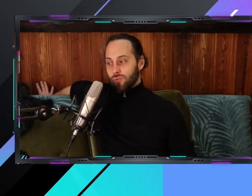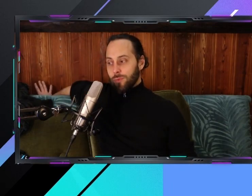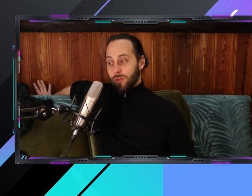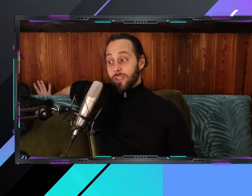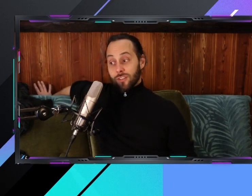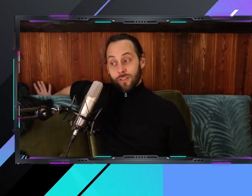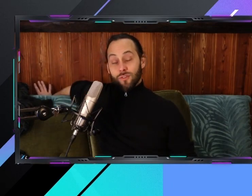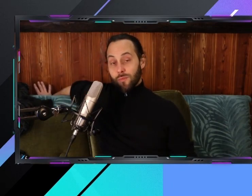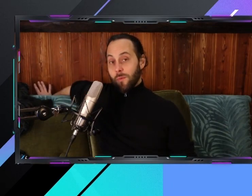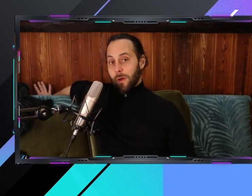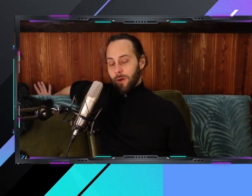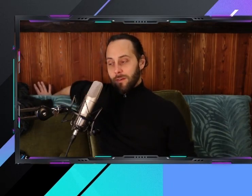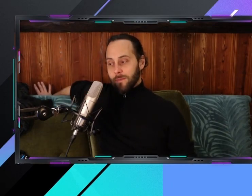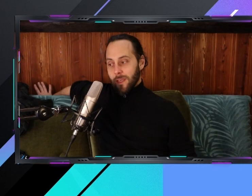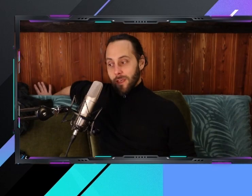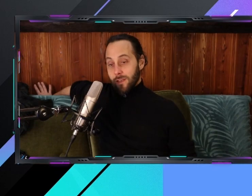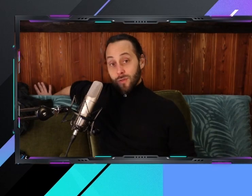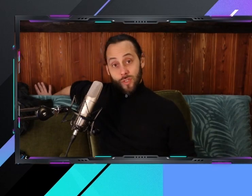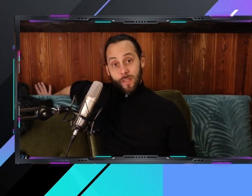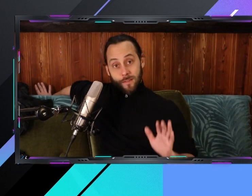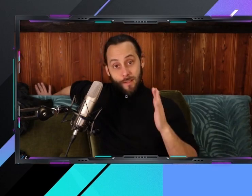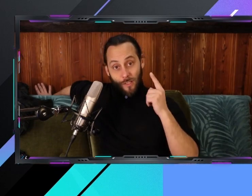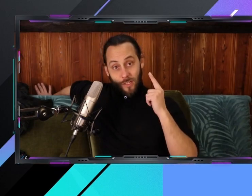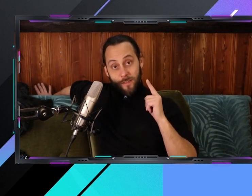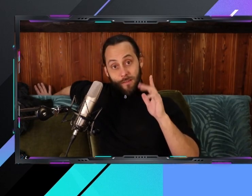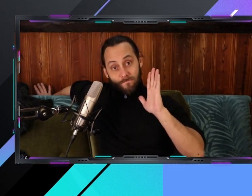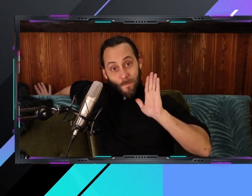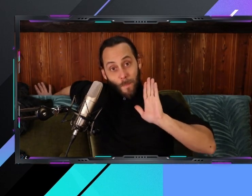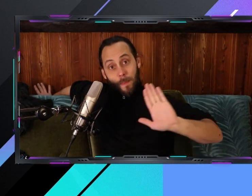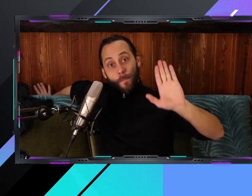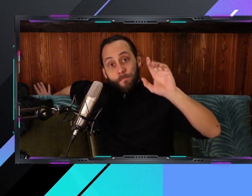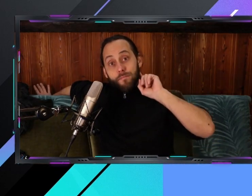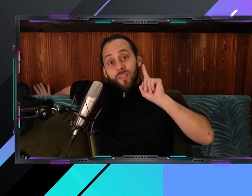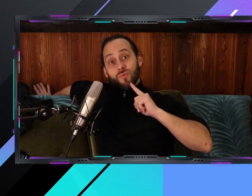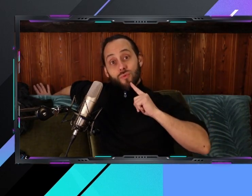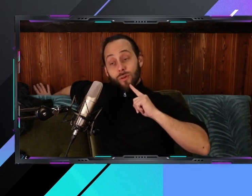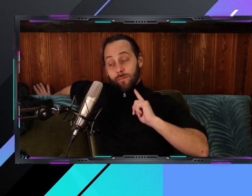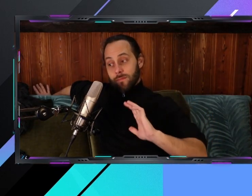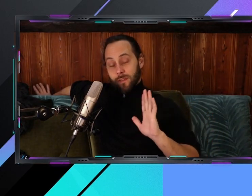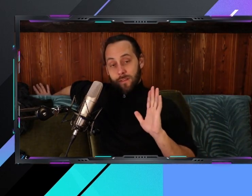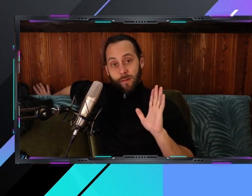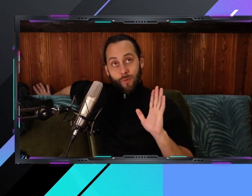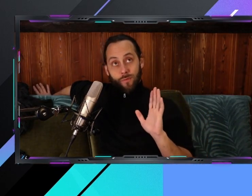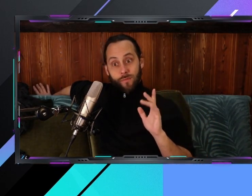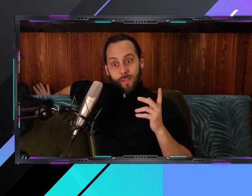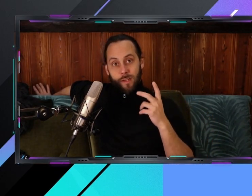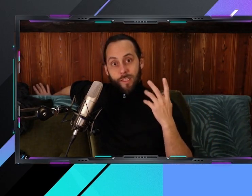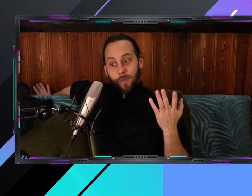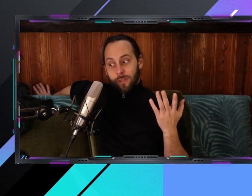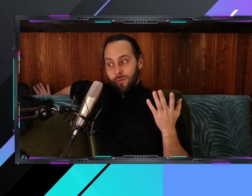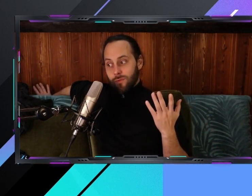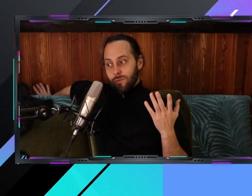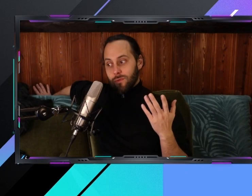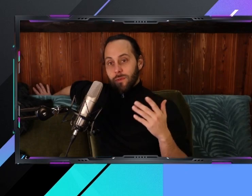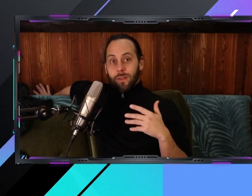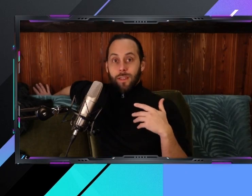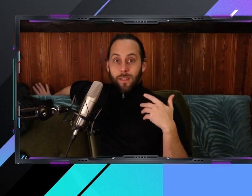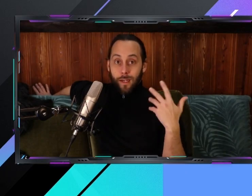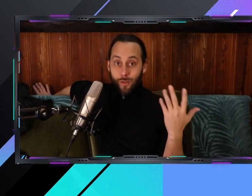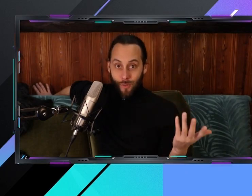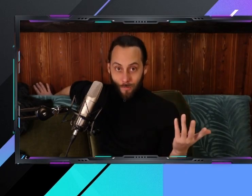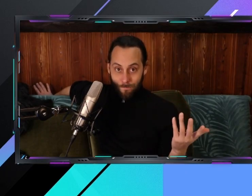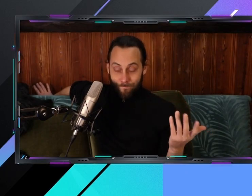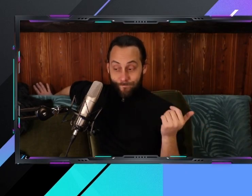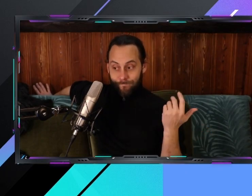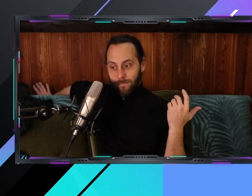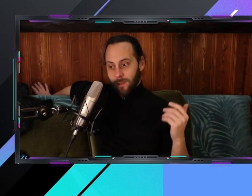Pas tout. Au milieu, il y a un geste que je comprends pas. Voilà. Ce geste, c'est un geste pissour. C'est vraiment, c'est l'expression